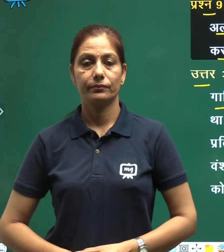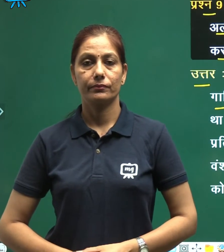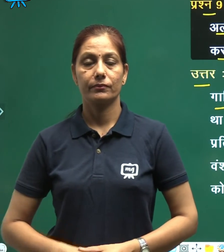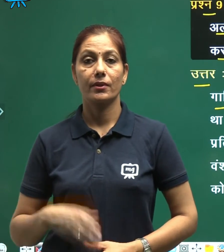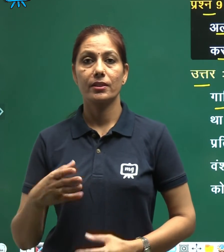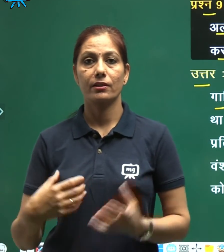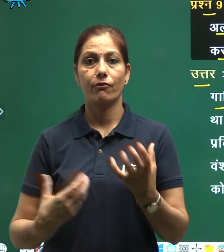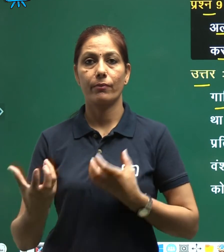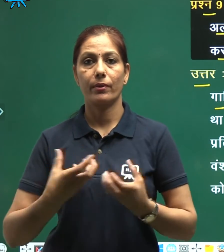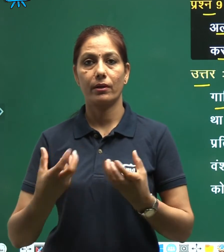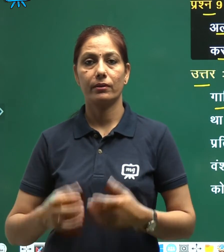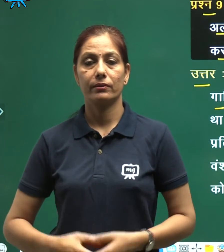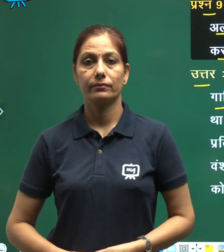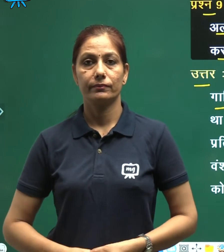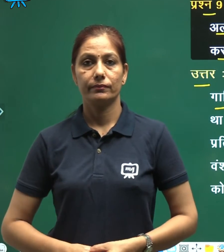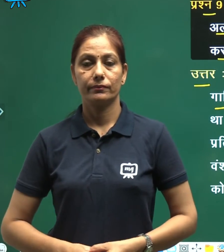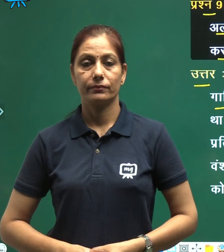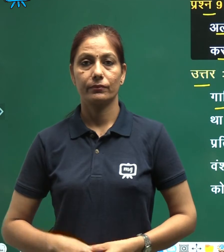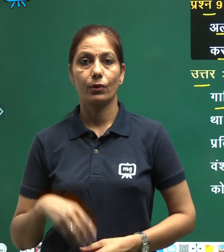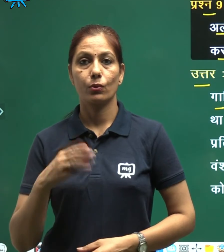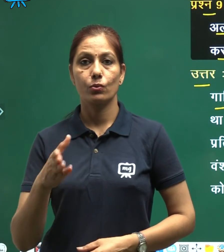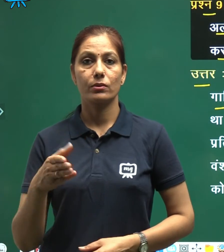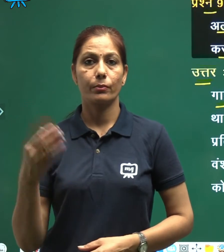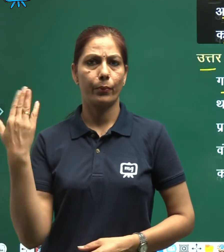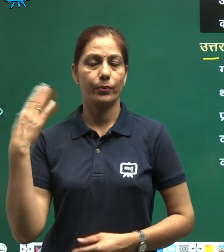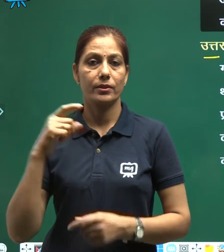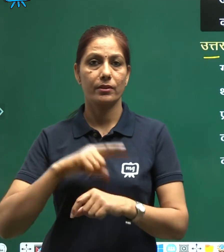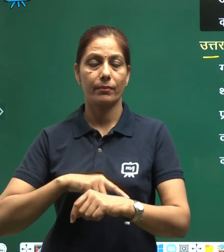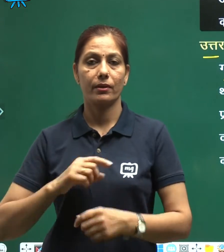जिसका व्यापार उस समय